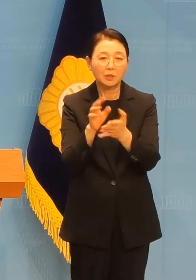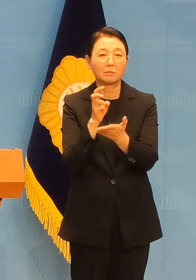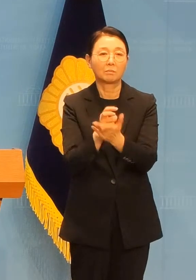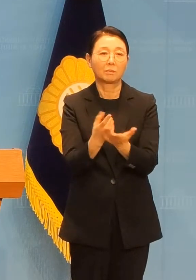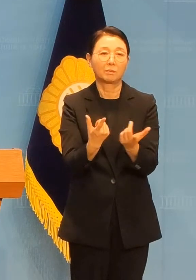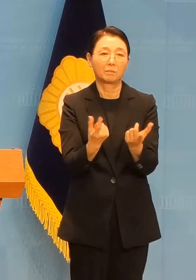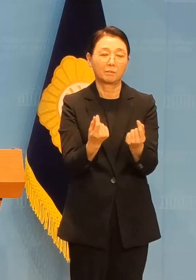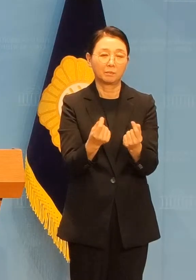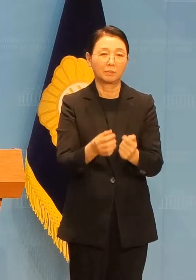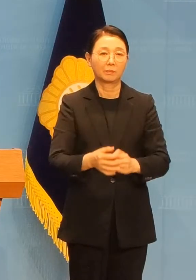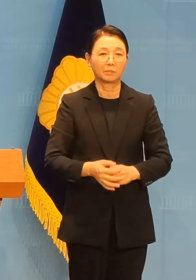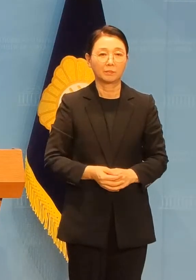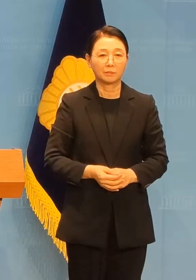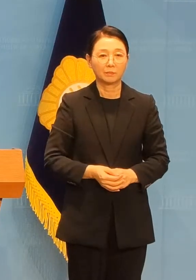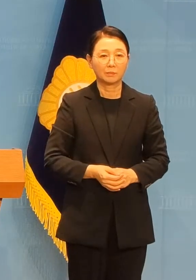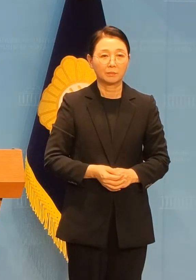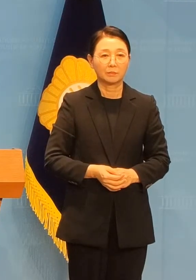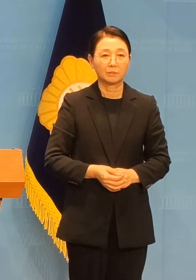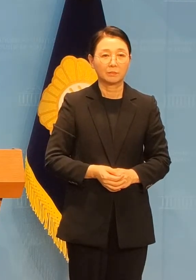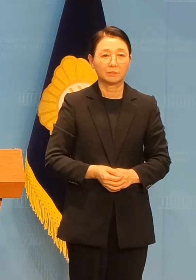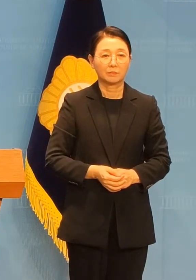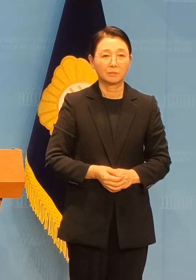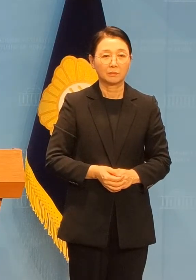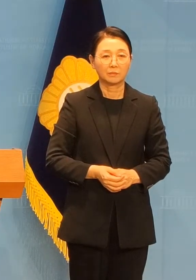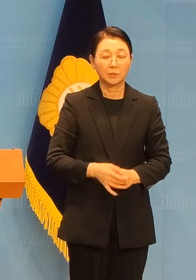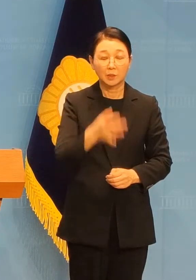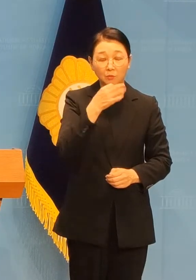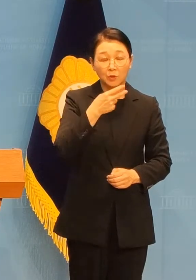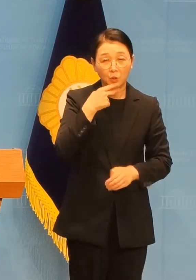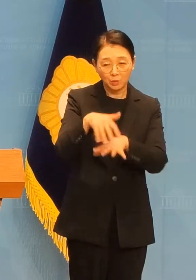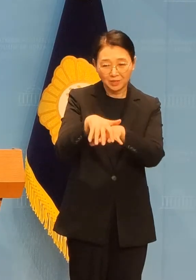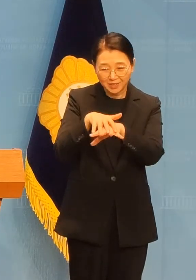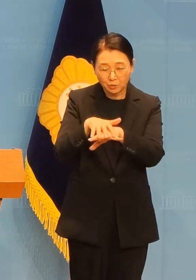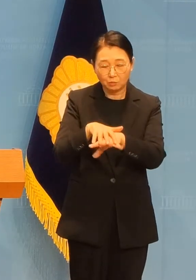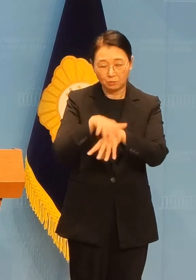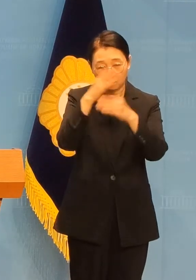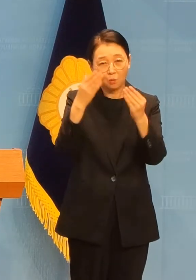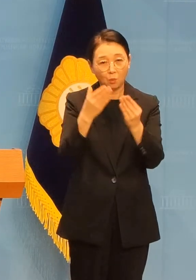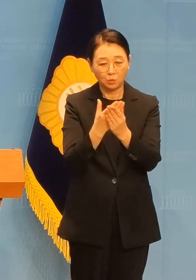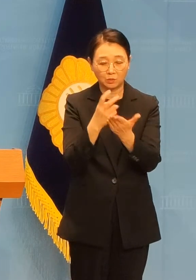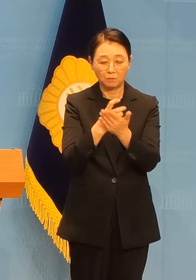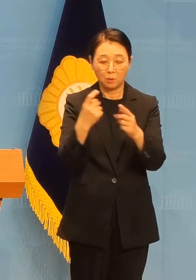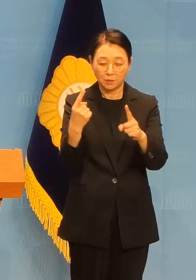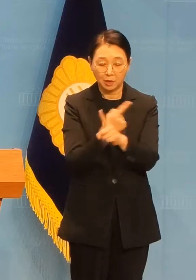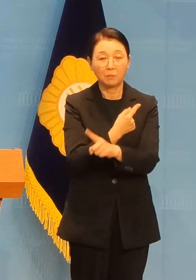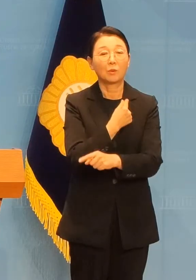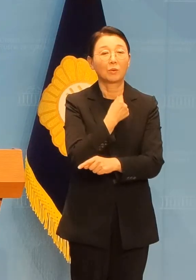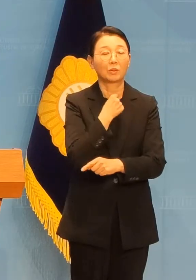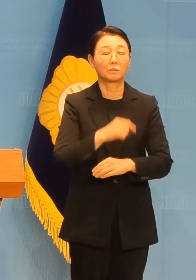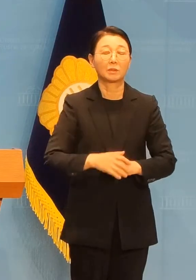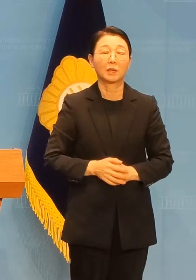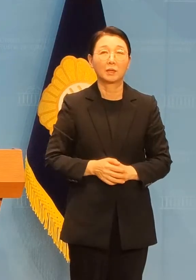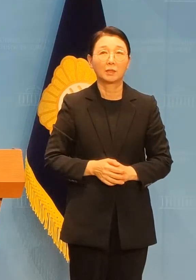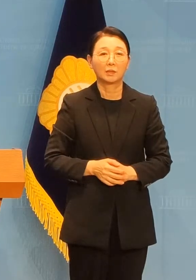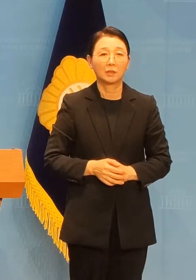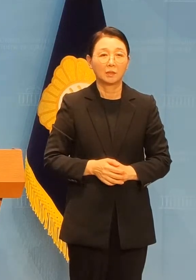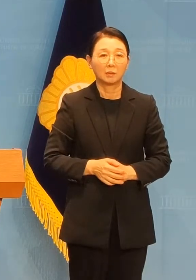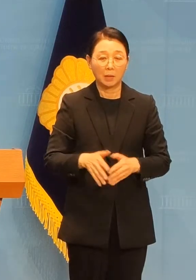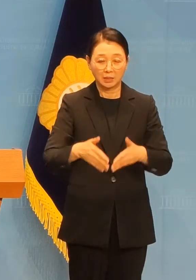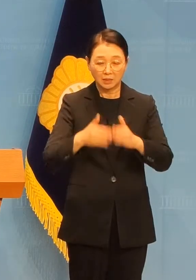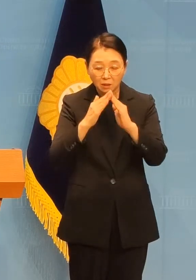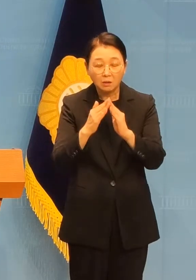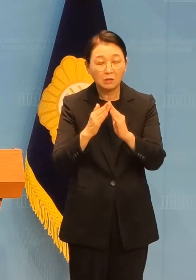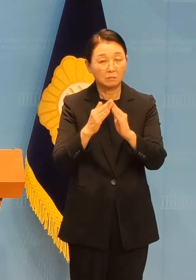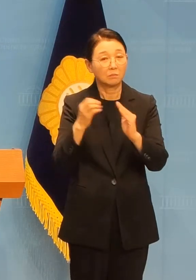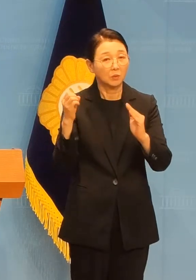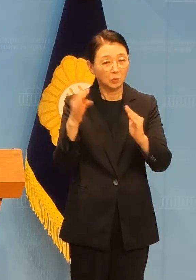법이라고 말씀드릴 수 있겠습니다. 그동안의 비영리 법인과 관련된 제도를 전면적으로 개편해 나가겠습니다. 그동안에는 설립부터